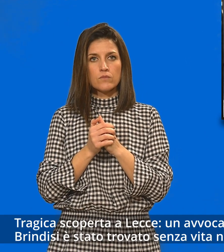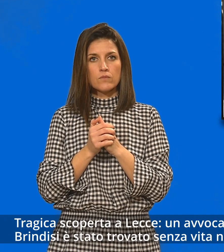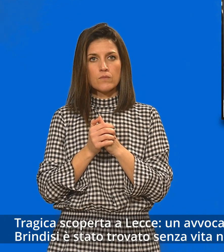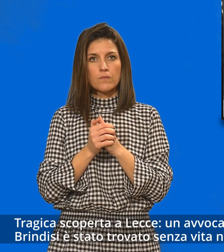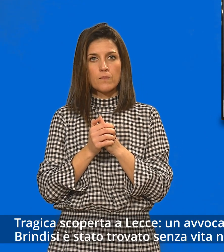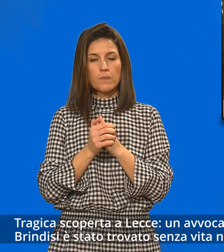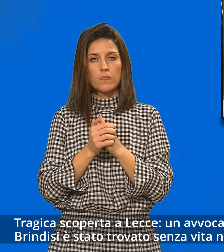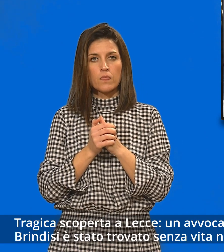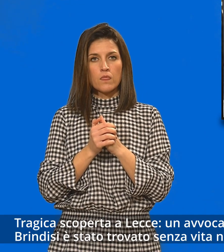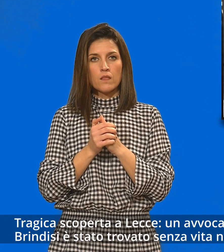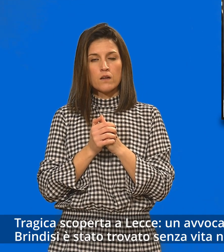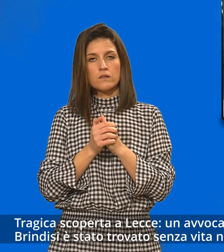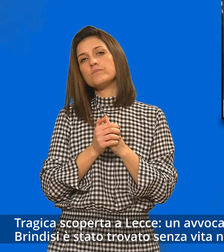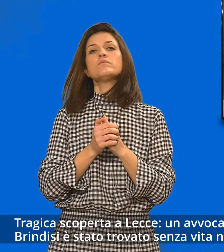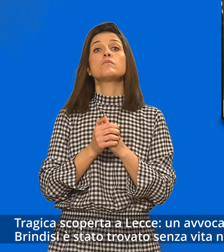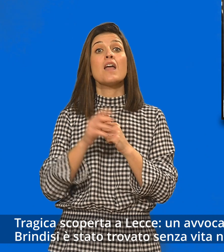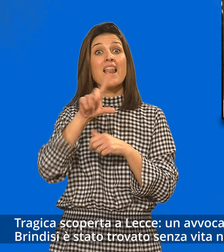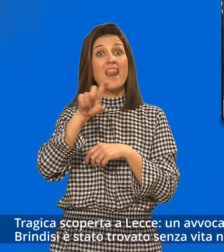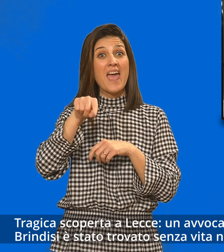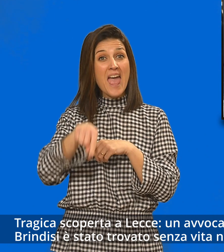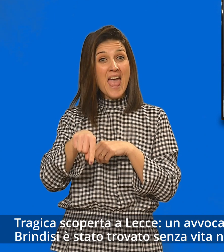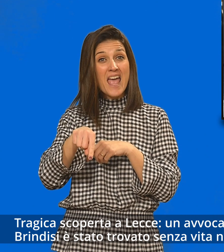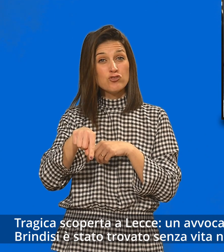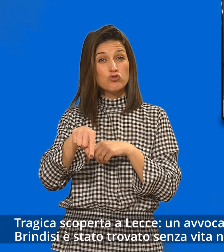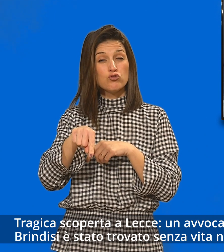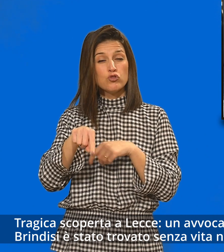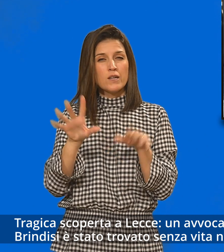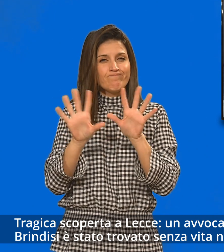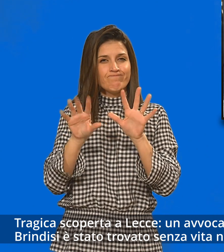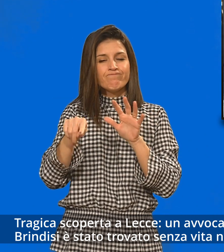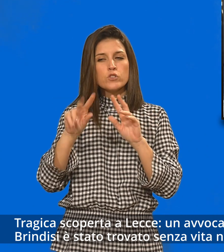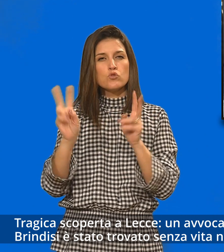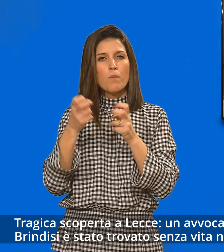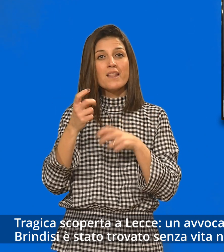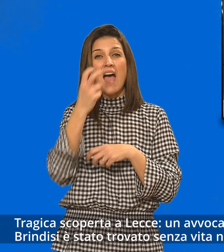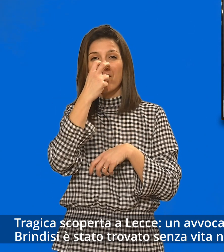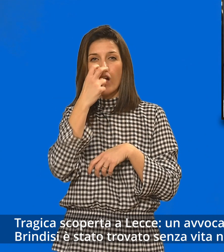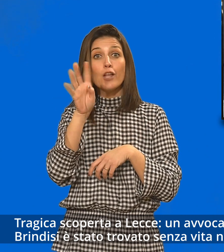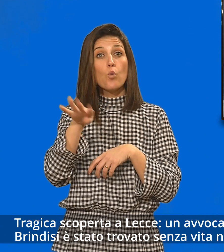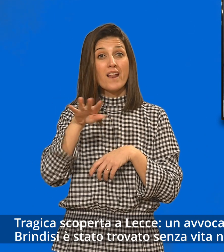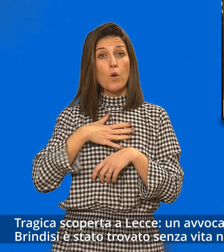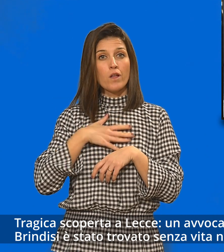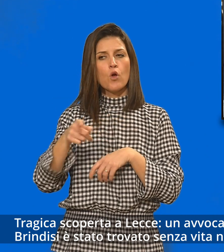tragica scoperta a lecce un avvocato di 44 anni originario di brindisi